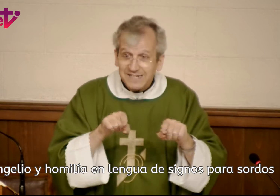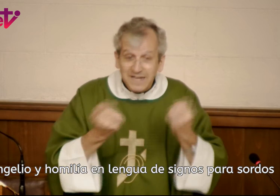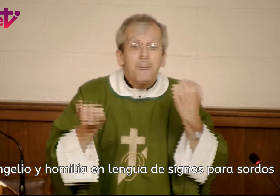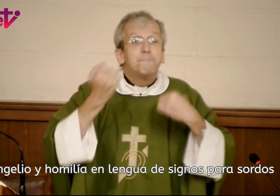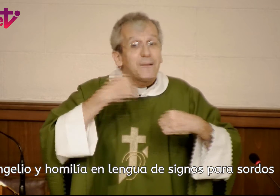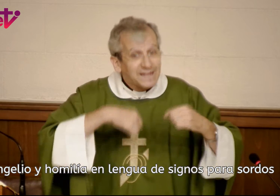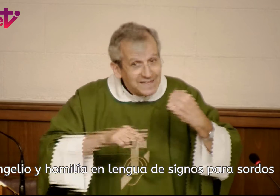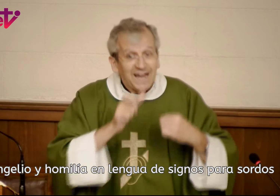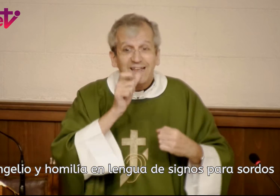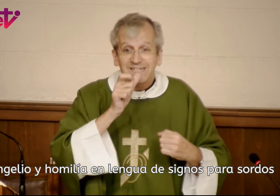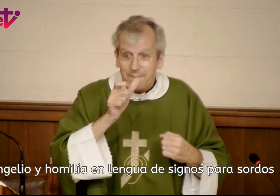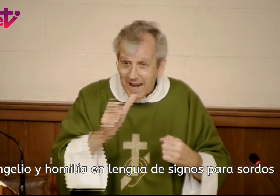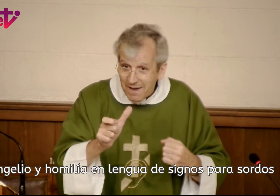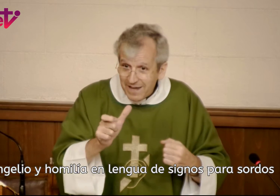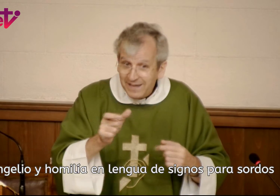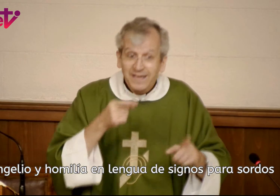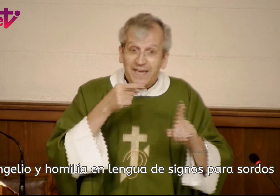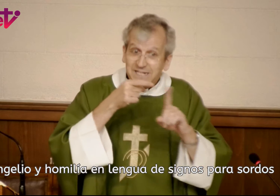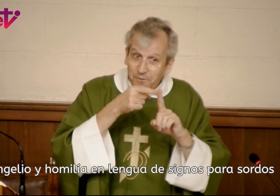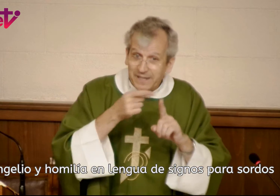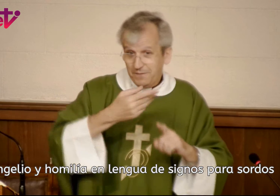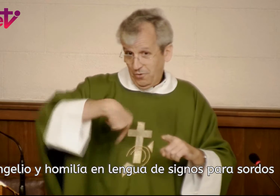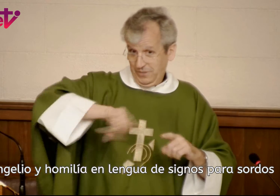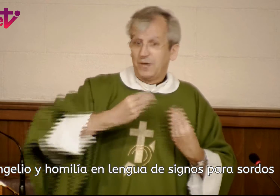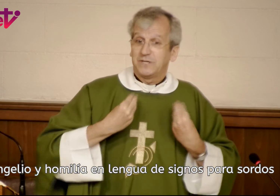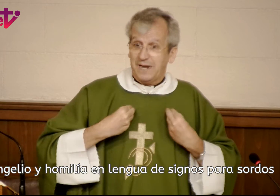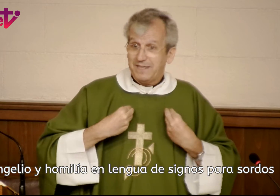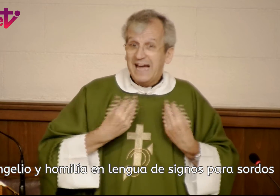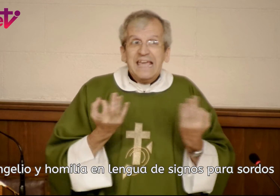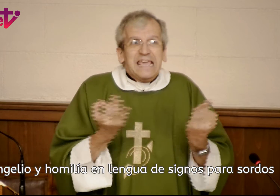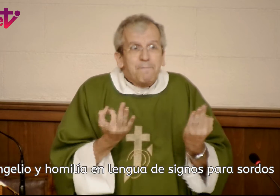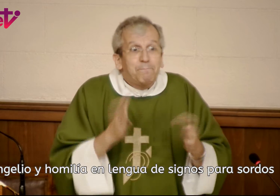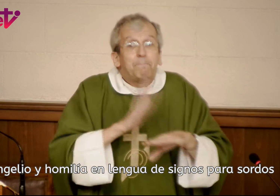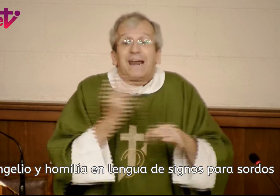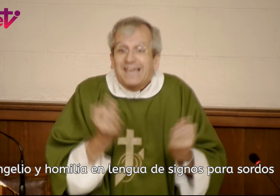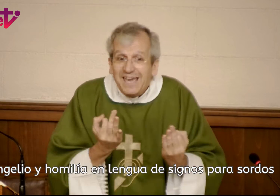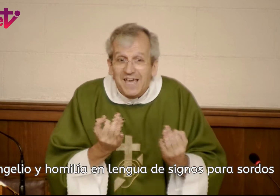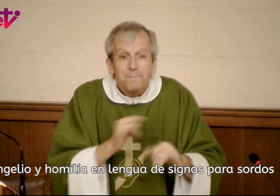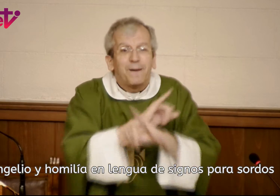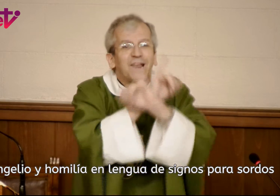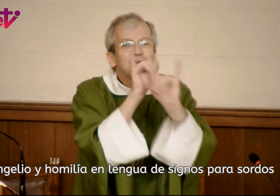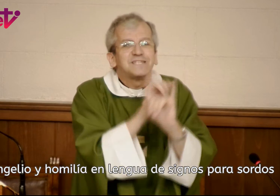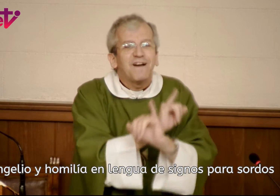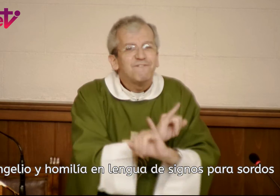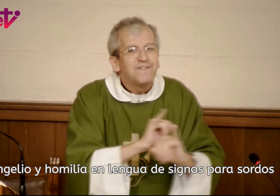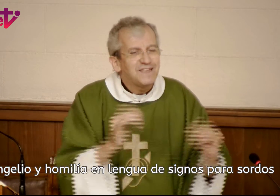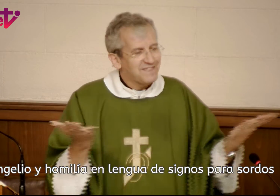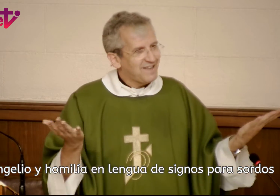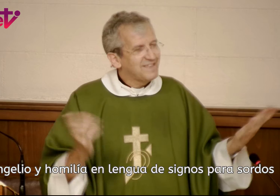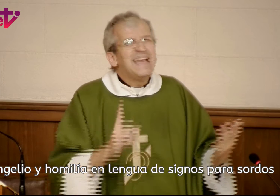decir, practicar esa palabra es el objetivo de nuestra vida. ¿Y para qué? Para nuestra felicidad.